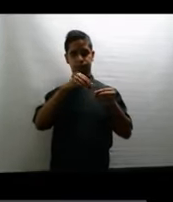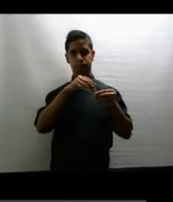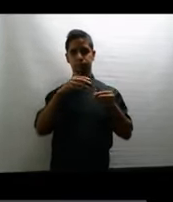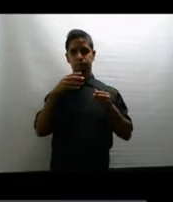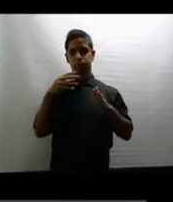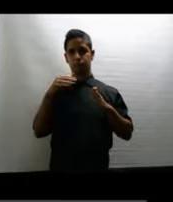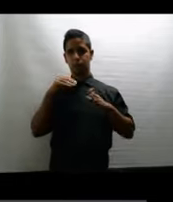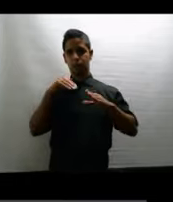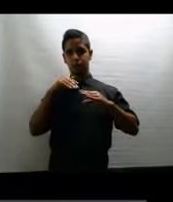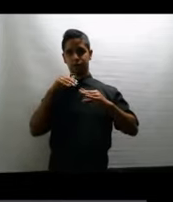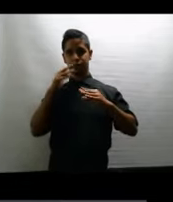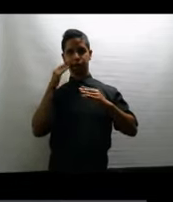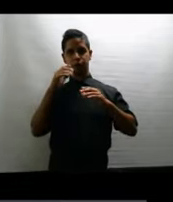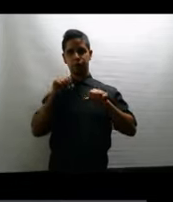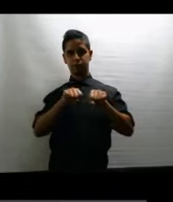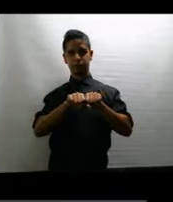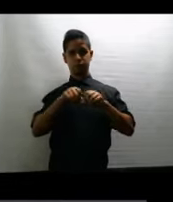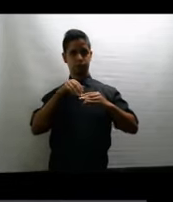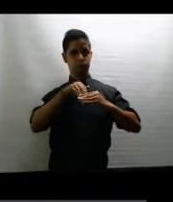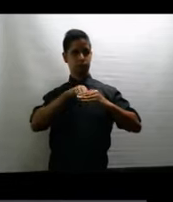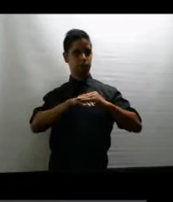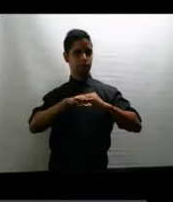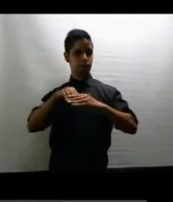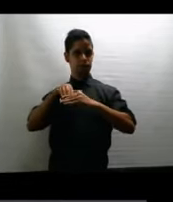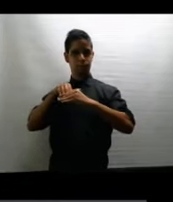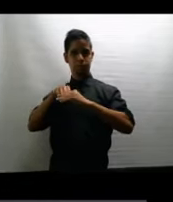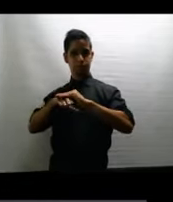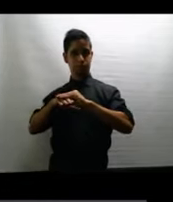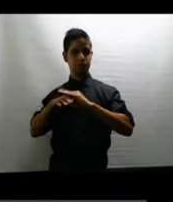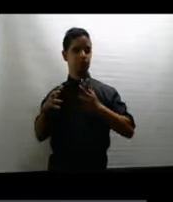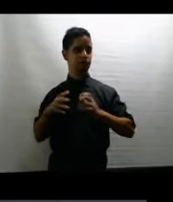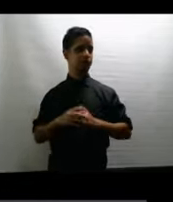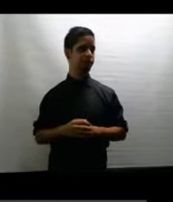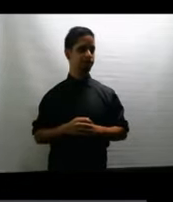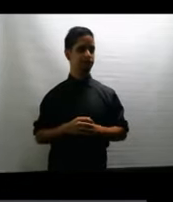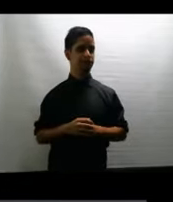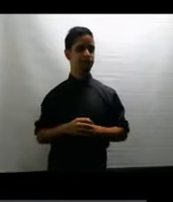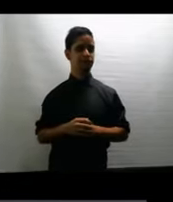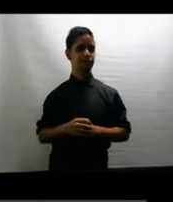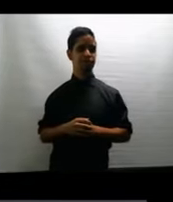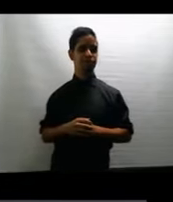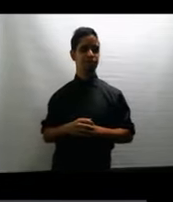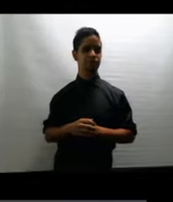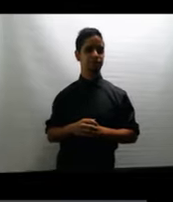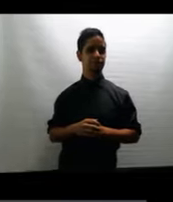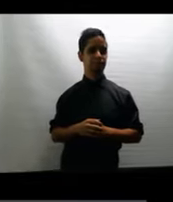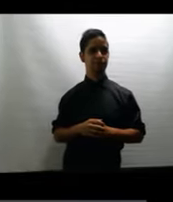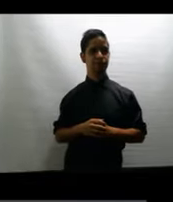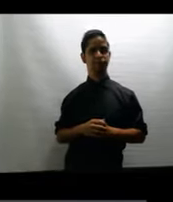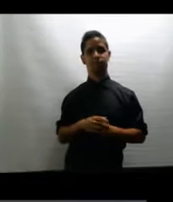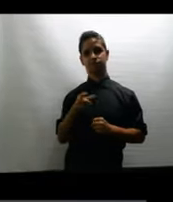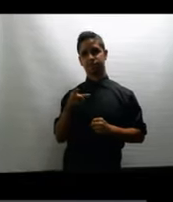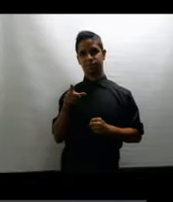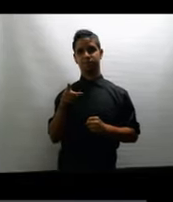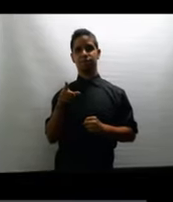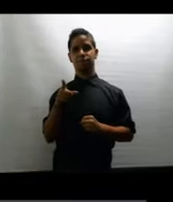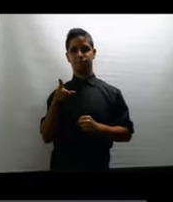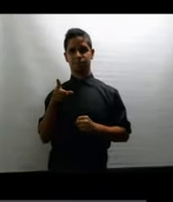colócalas dentro de los zapatos ofensivos. Esto me mató. El zapato ofensivo. Sí, ofensivo. Bueno, porque es